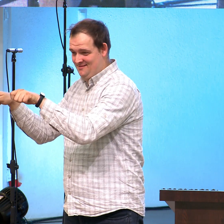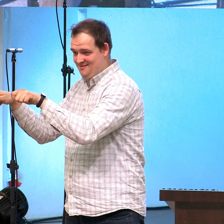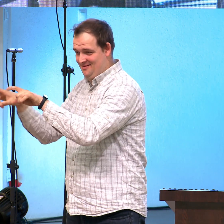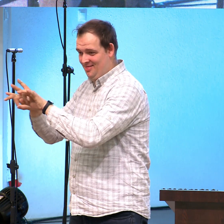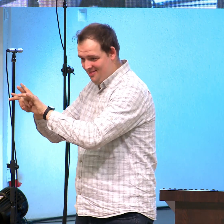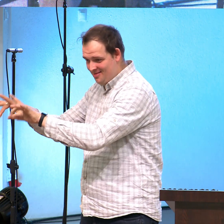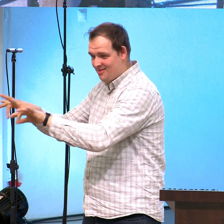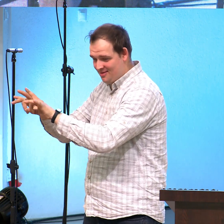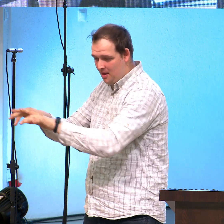все.